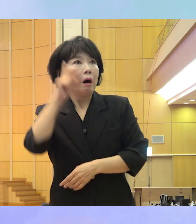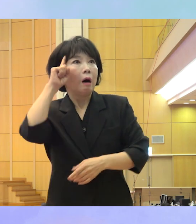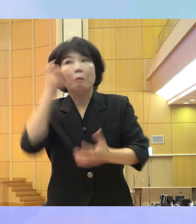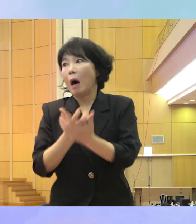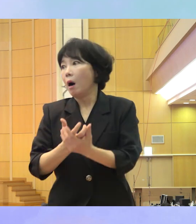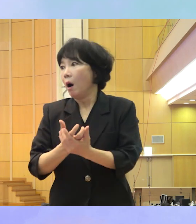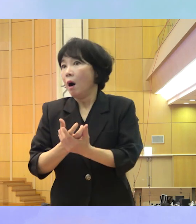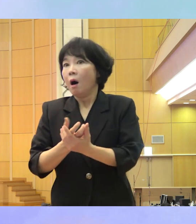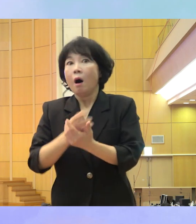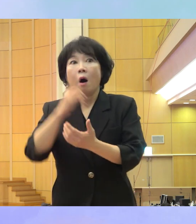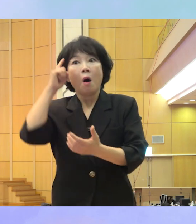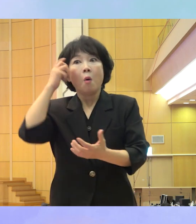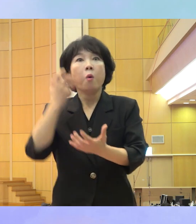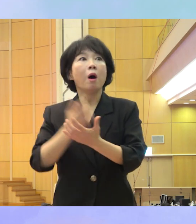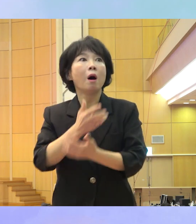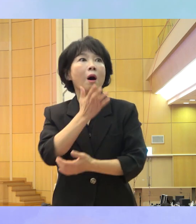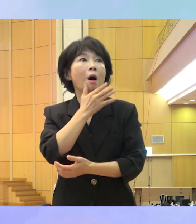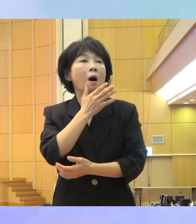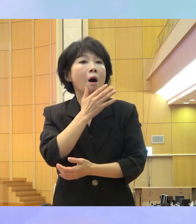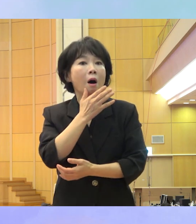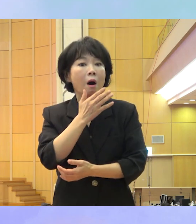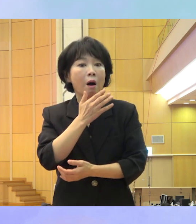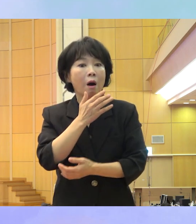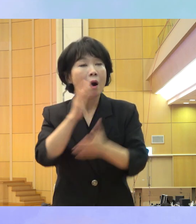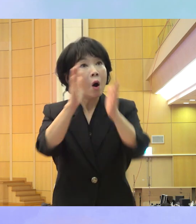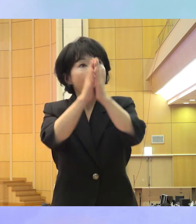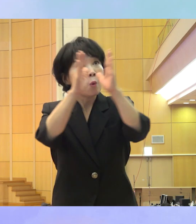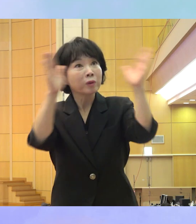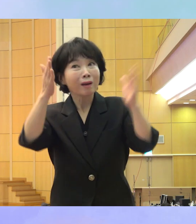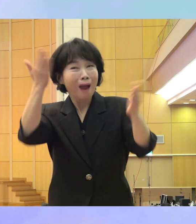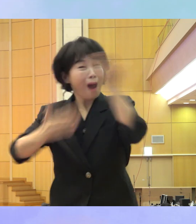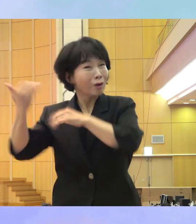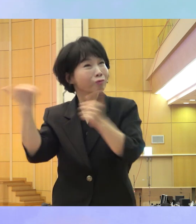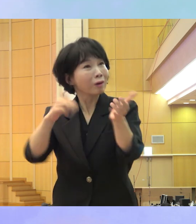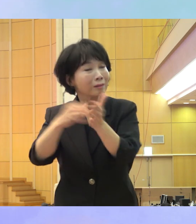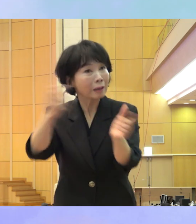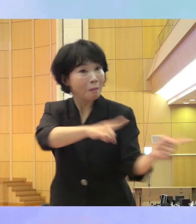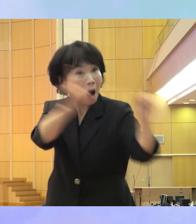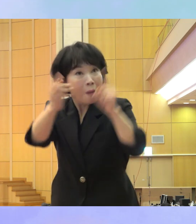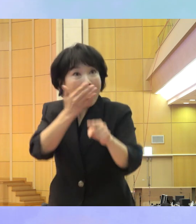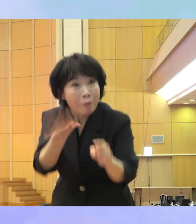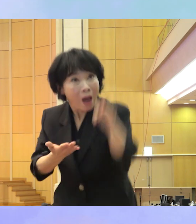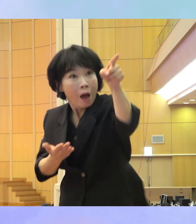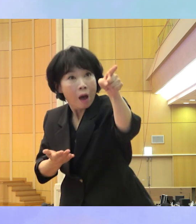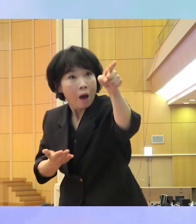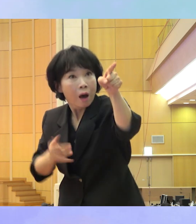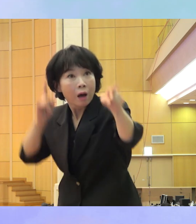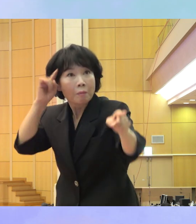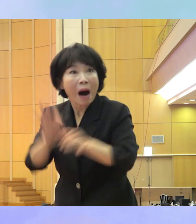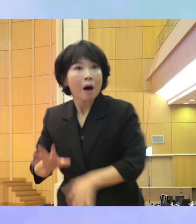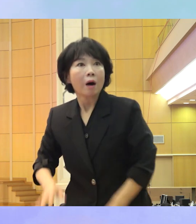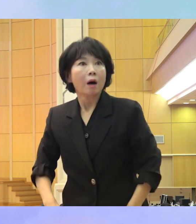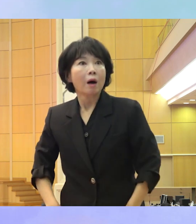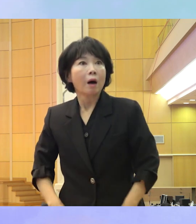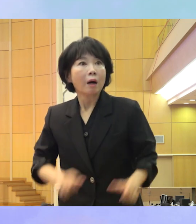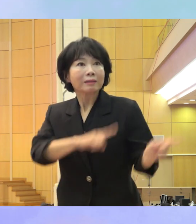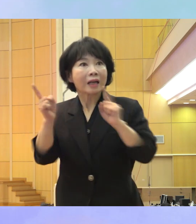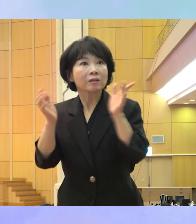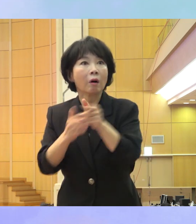뭐냐, 모세 좀 죽어도 살아있네? 죽는다고